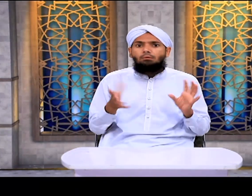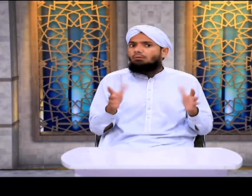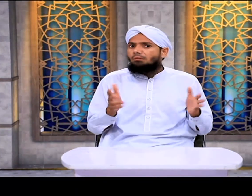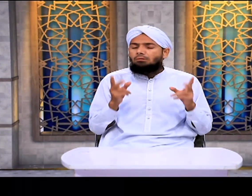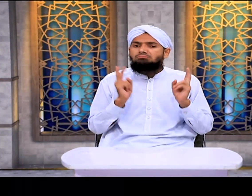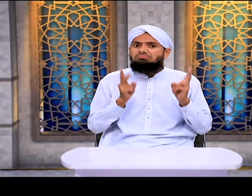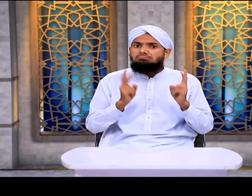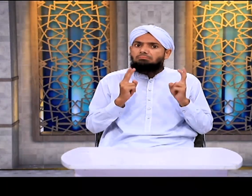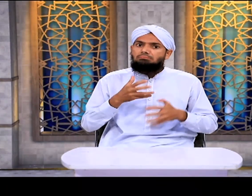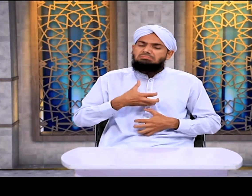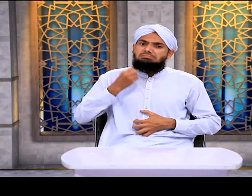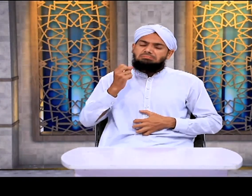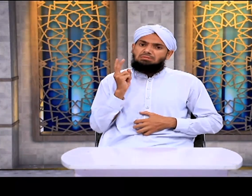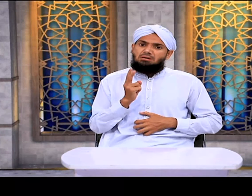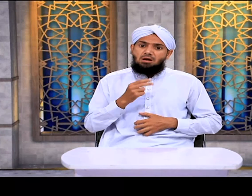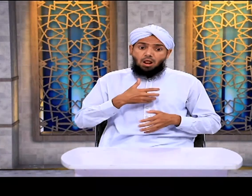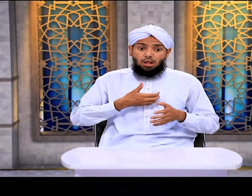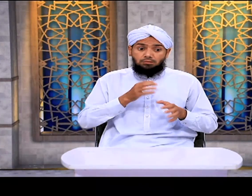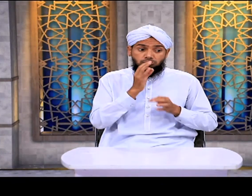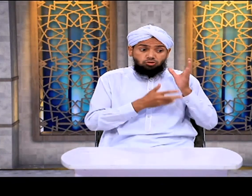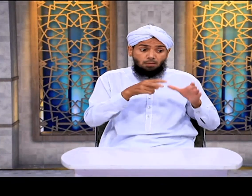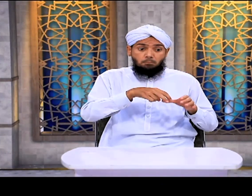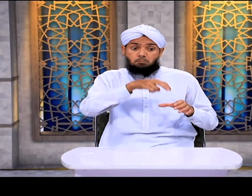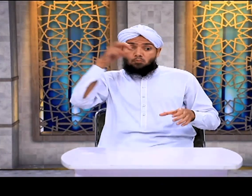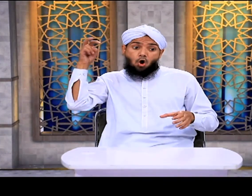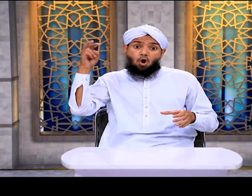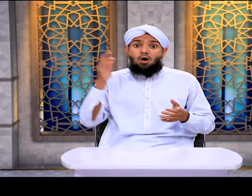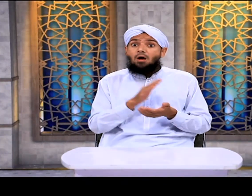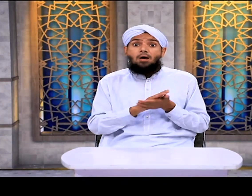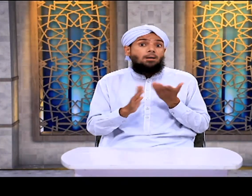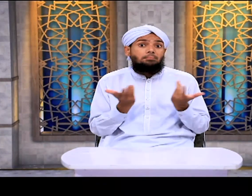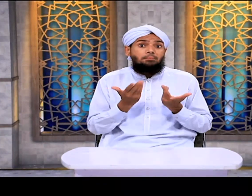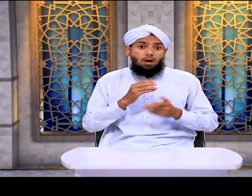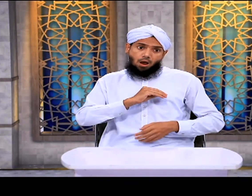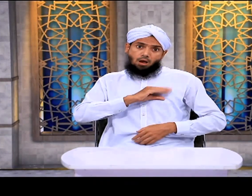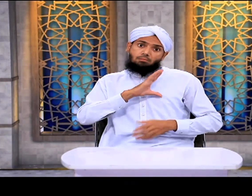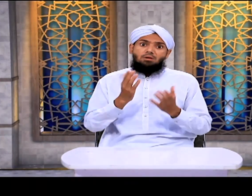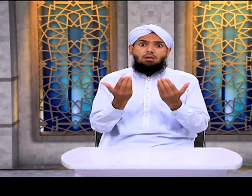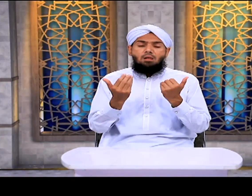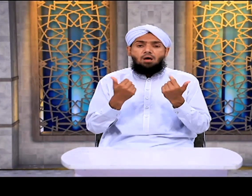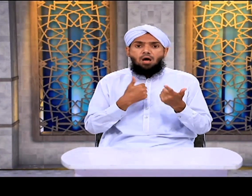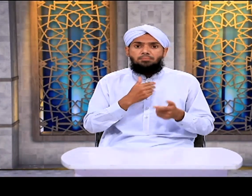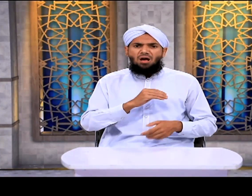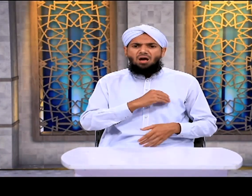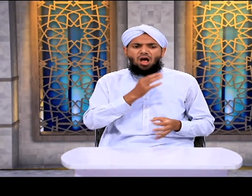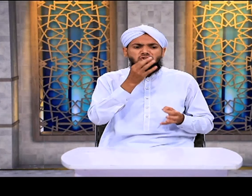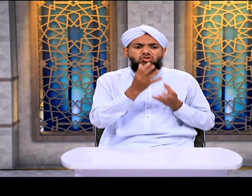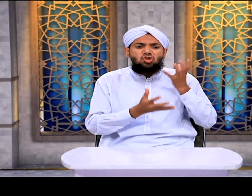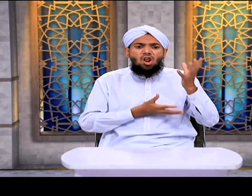گی۔ جہنم سے چھٹکارا دلانے والے اعمال۔ اے عاشقان رسول، یقیناً جہنم کے عذابات